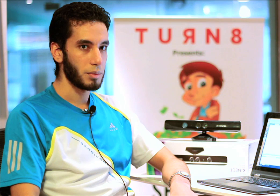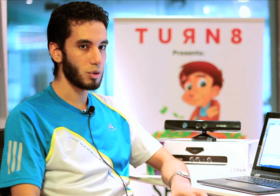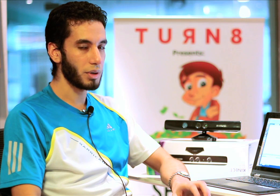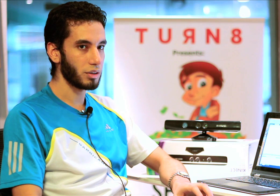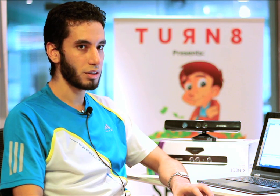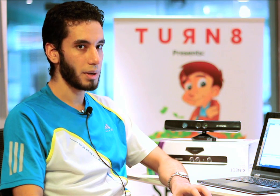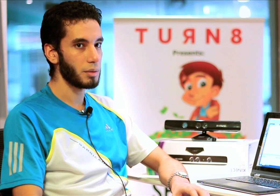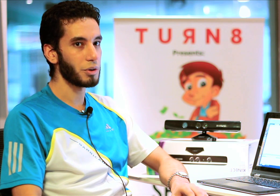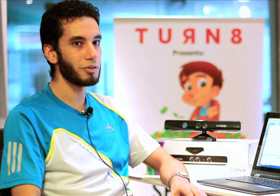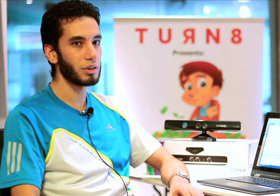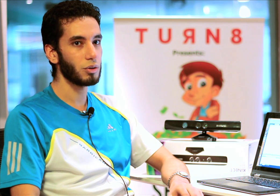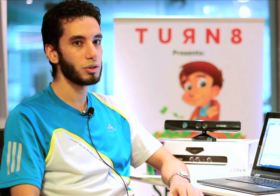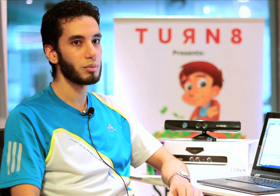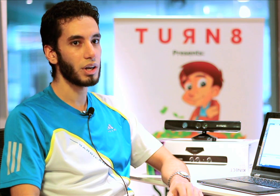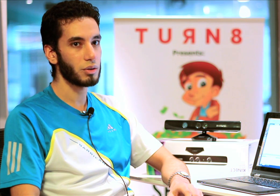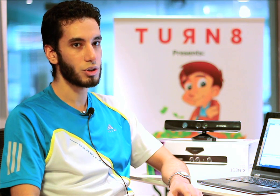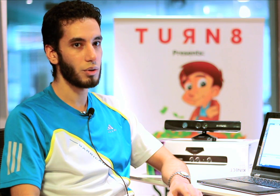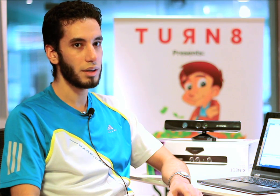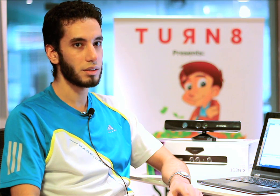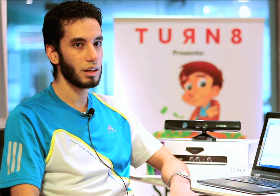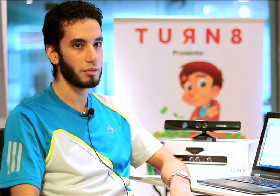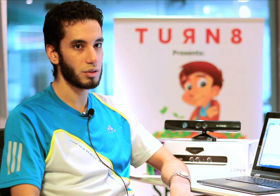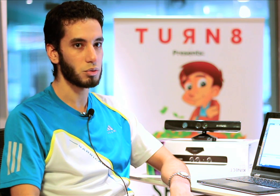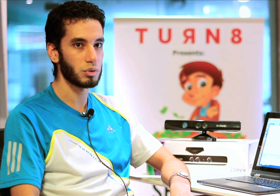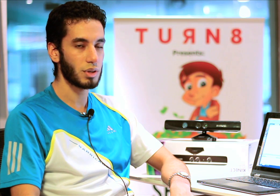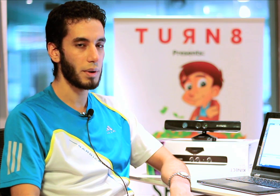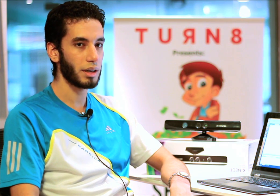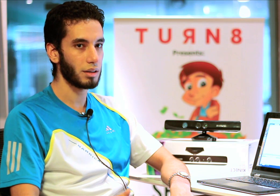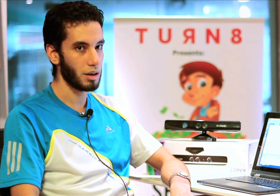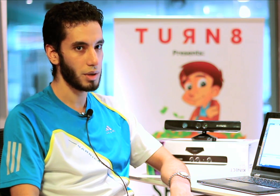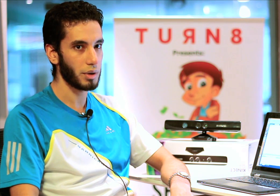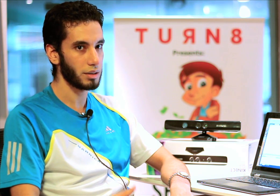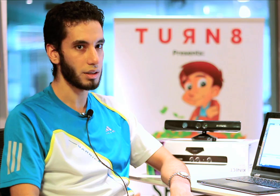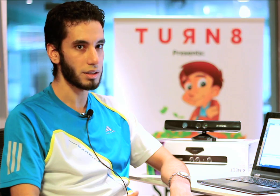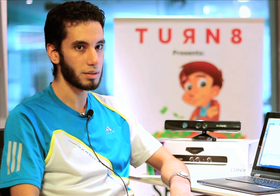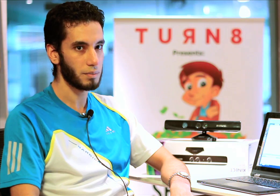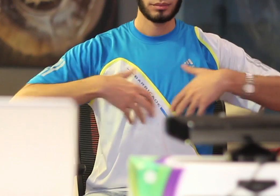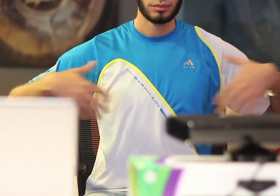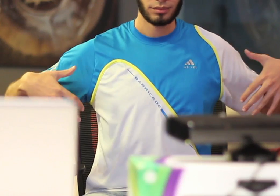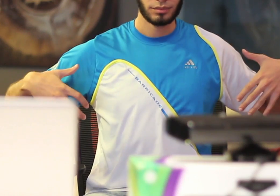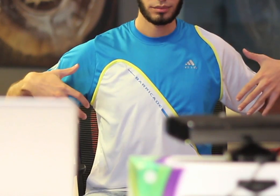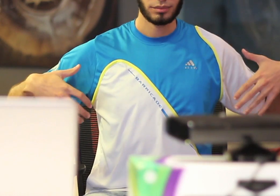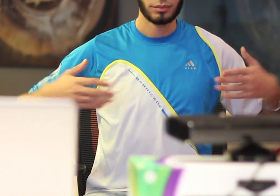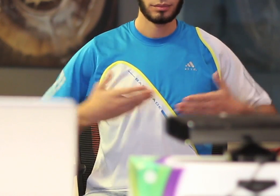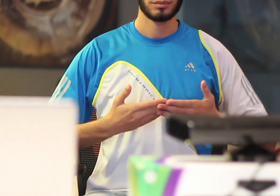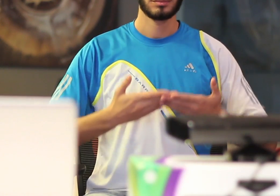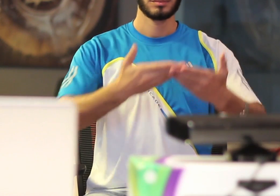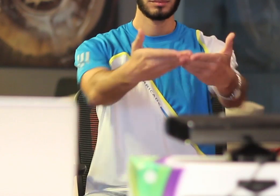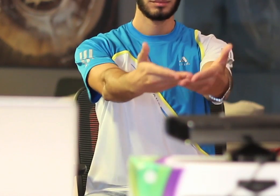بس هو بيختار طبعا الpreferred audible language اللي هو عايز يطلع فيها الصوت سوان كانت عربية او كانت انجليزية هي الفكرة كلها